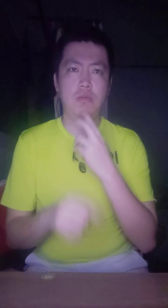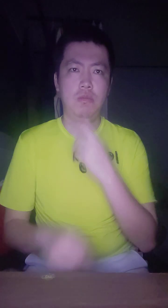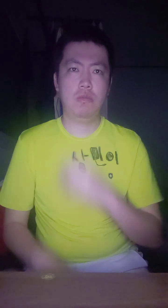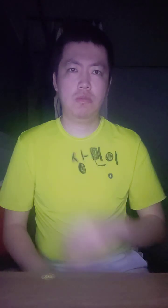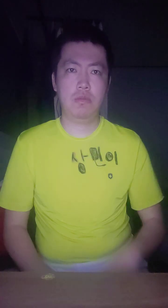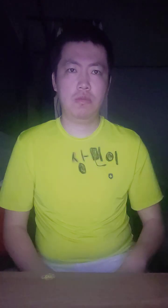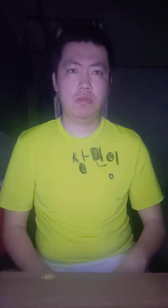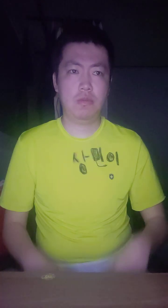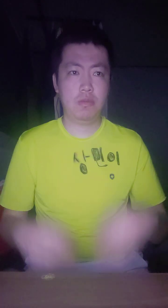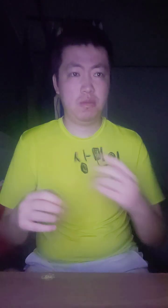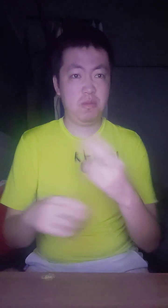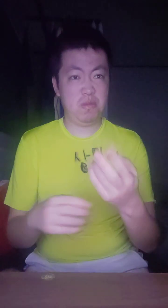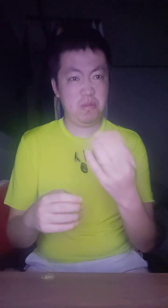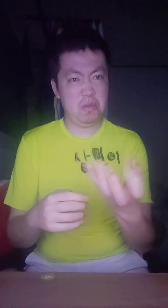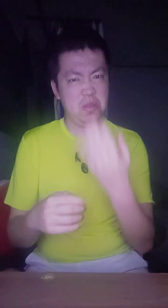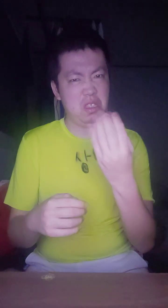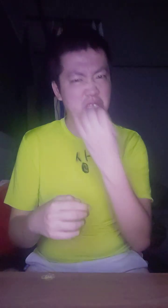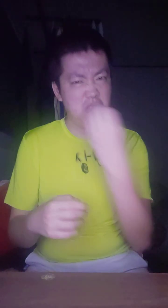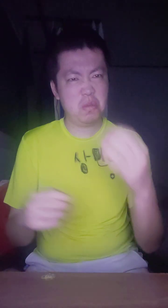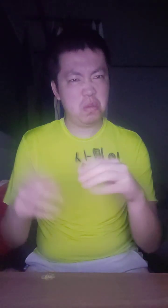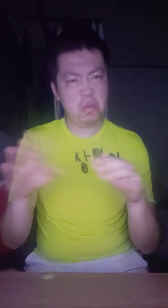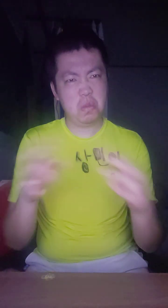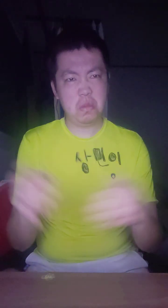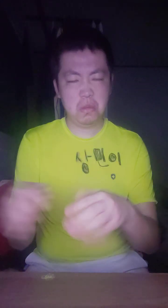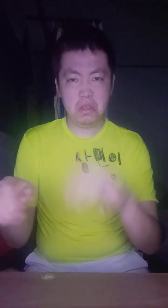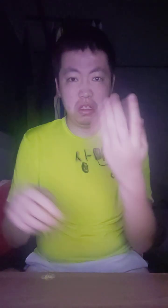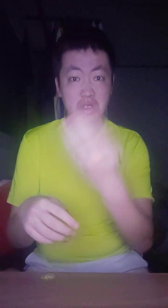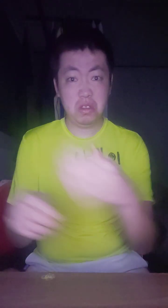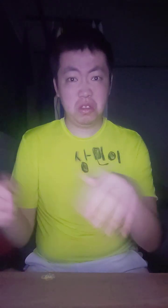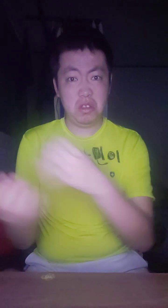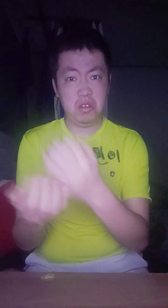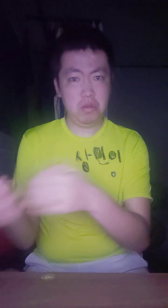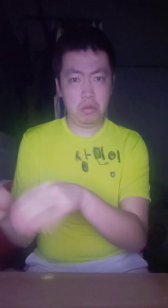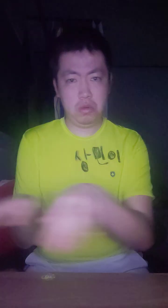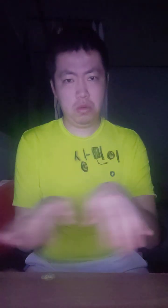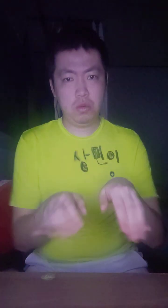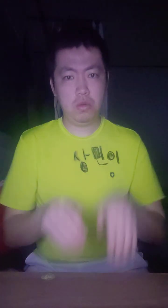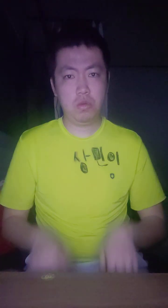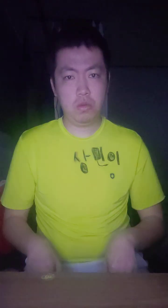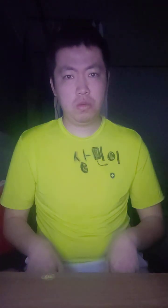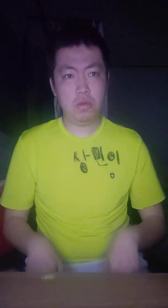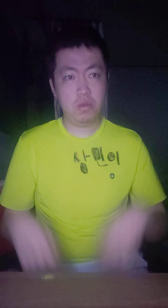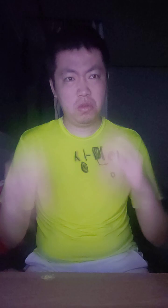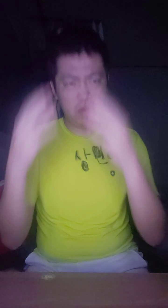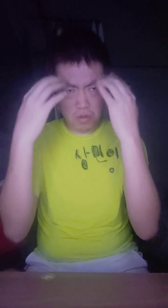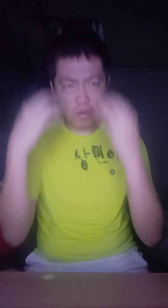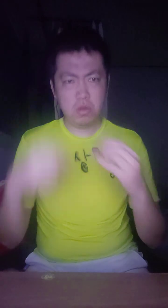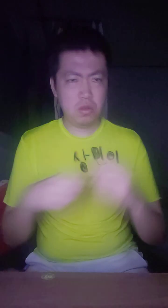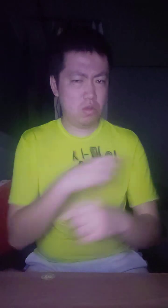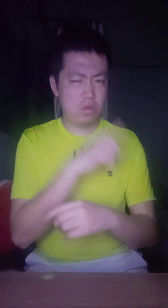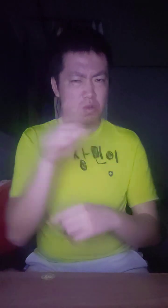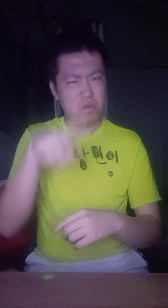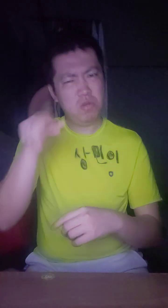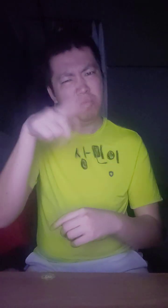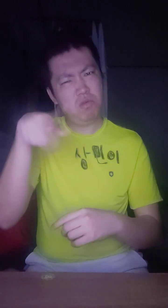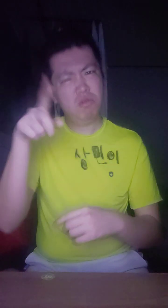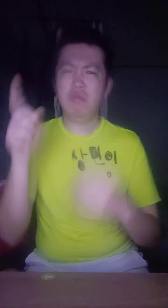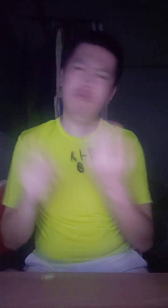무슨 냉장고에서 특별히 뭐가 있고 다 있고. 너무 더운데 선풍기도 안 틀려서